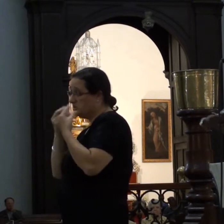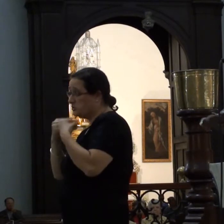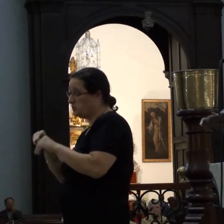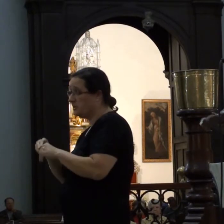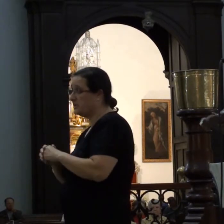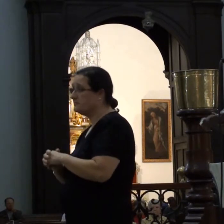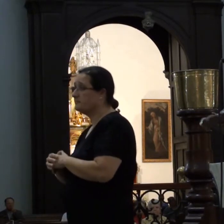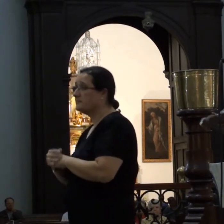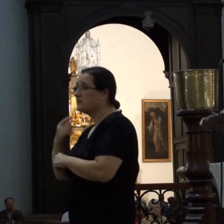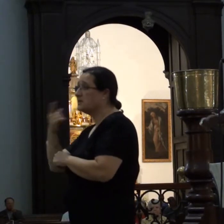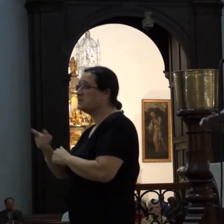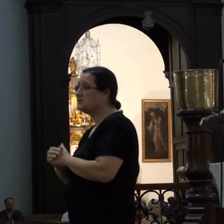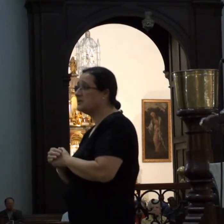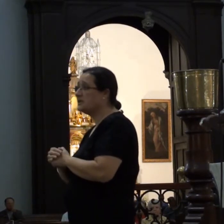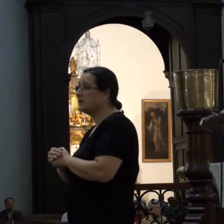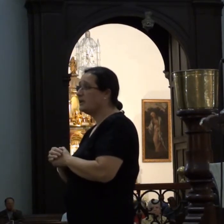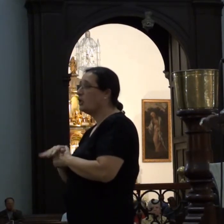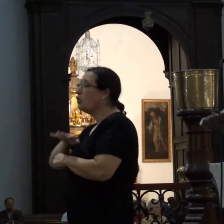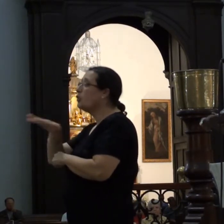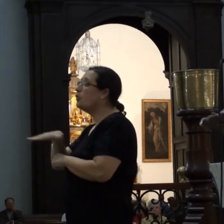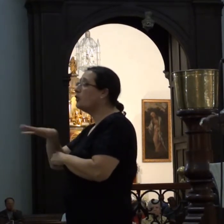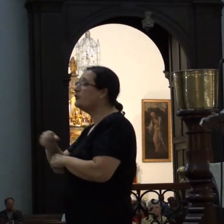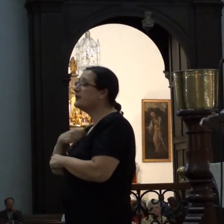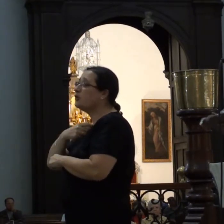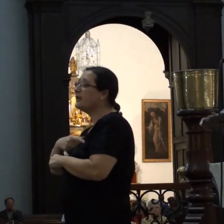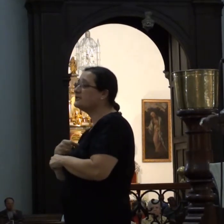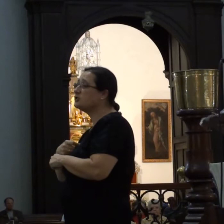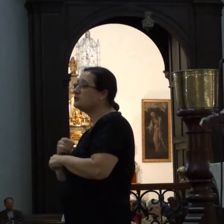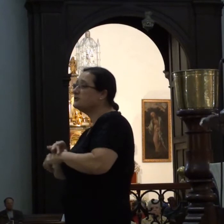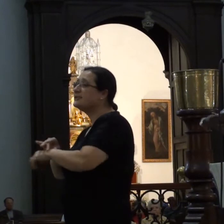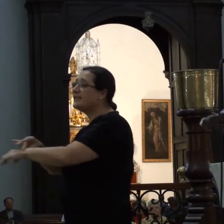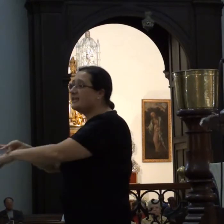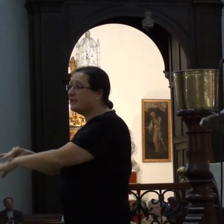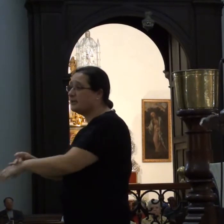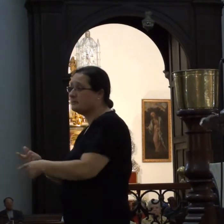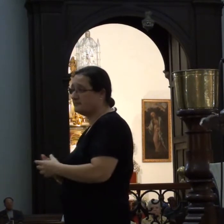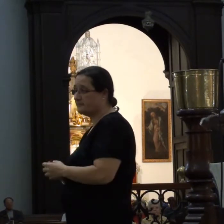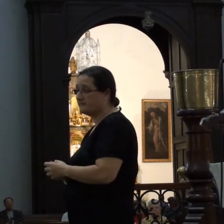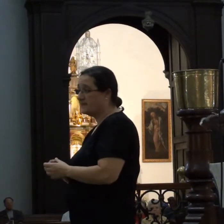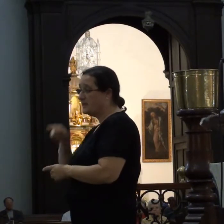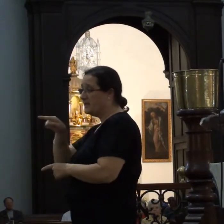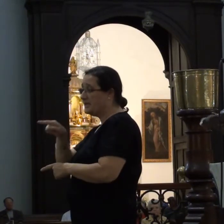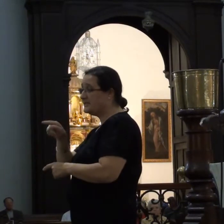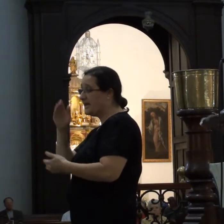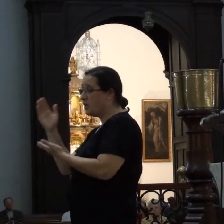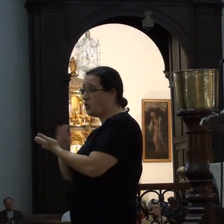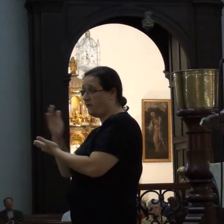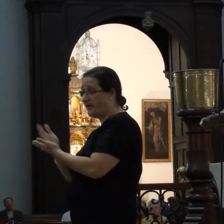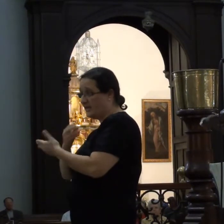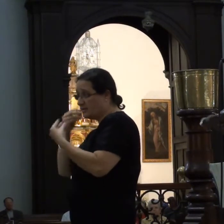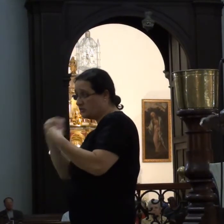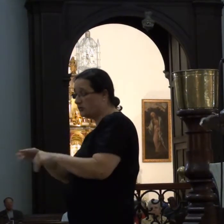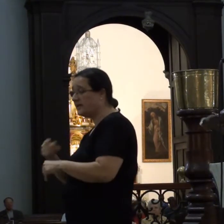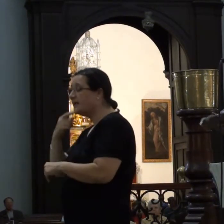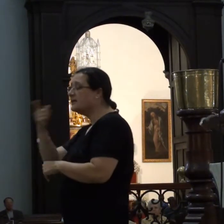conocen donde el corazón te lleve en ese texto en ese momento hay